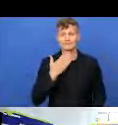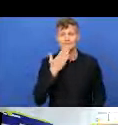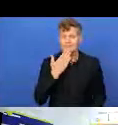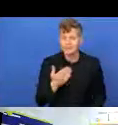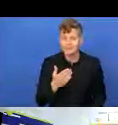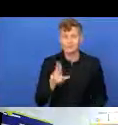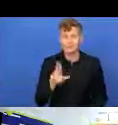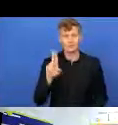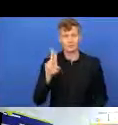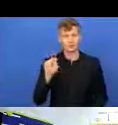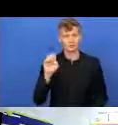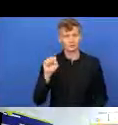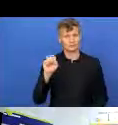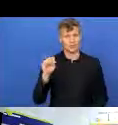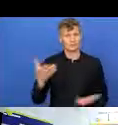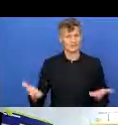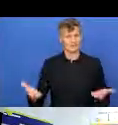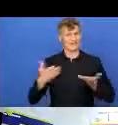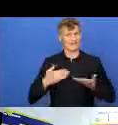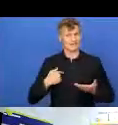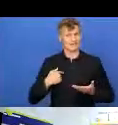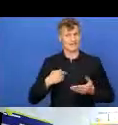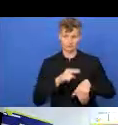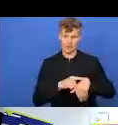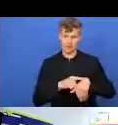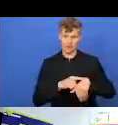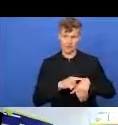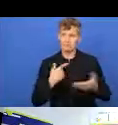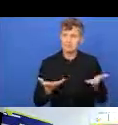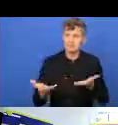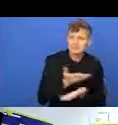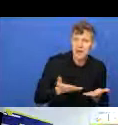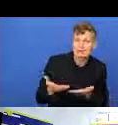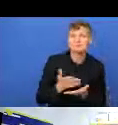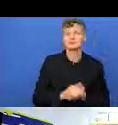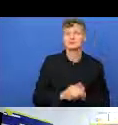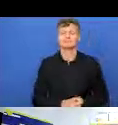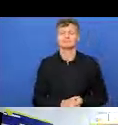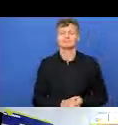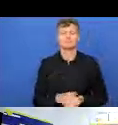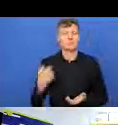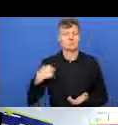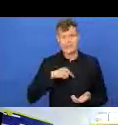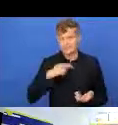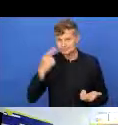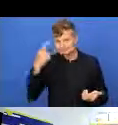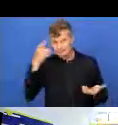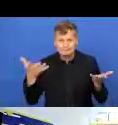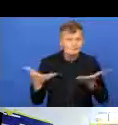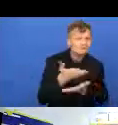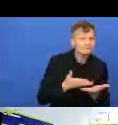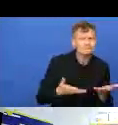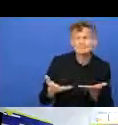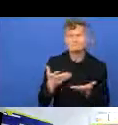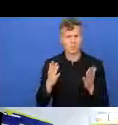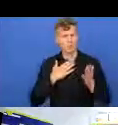discuter et de réfléchir ensemble pour faire de l'inclusion une réalité pour tous les enfants, et ce, dès